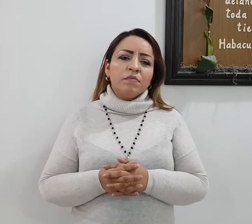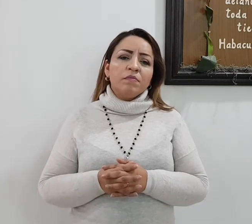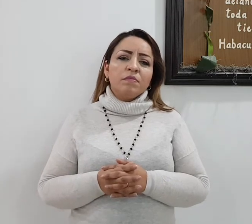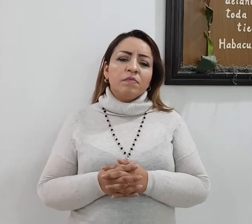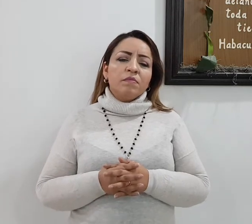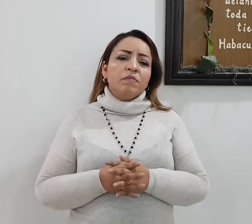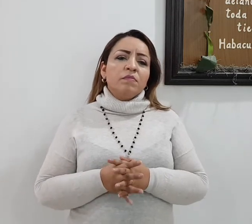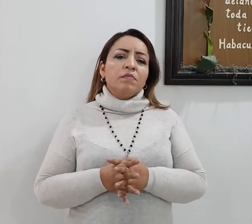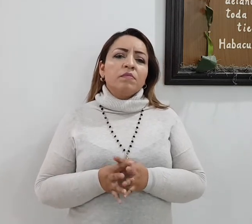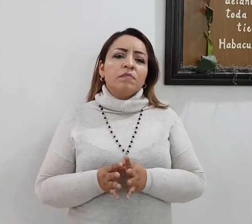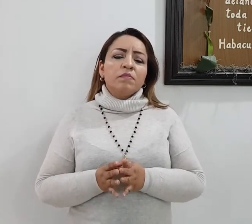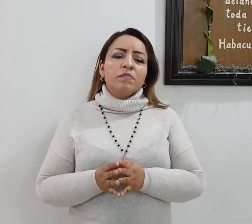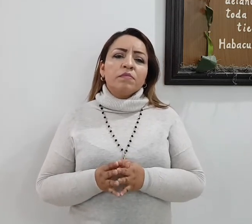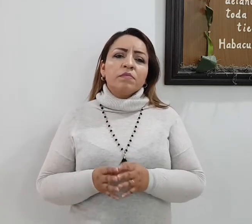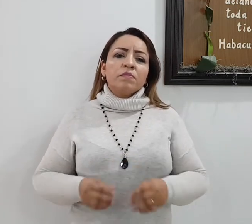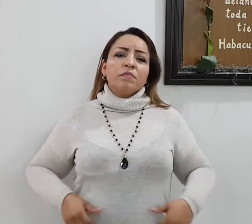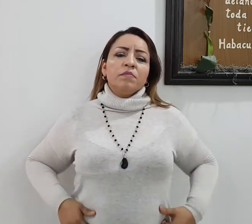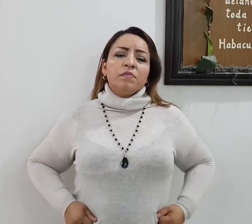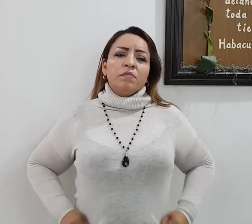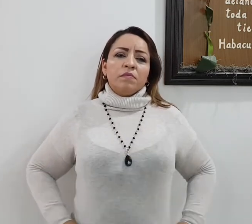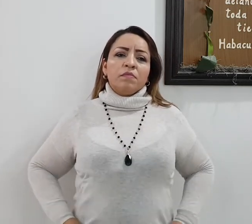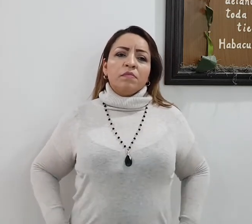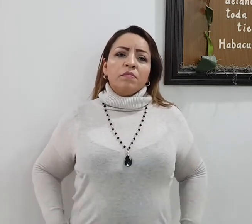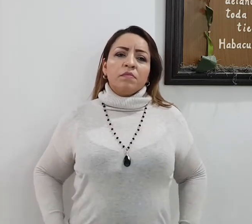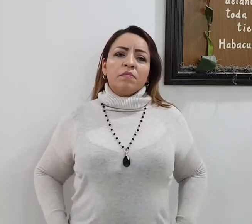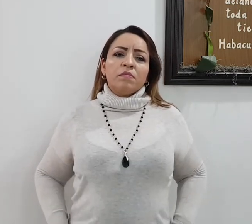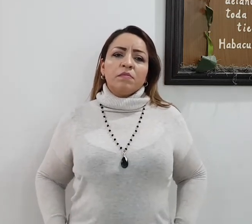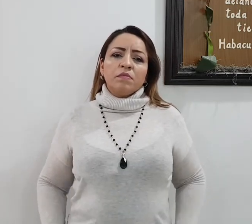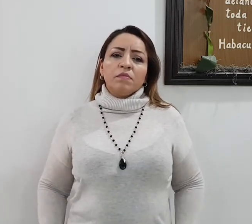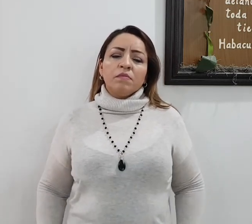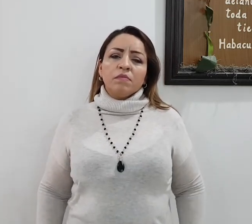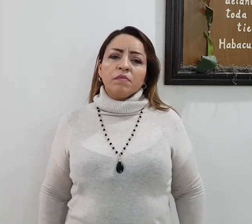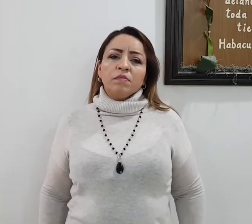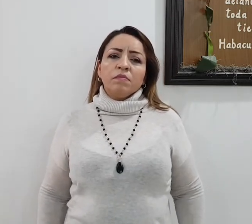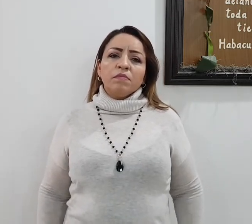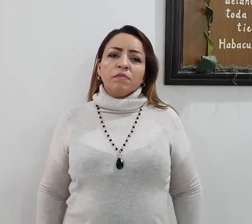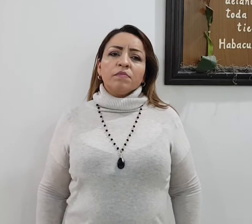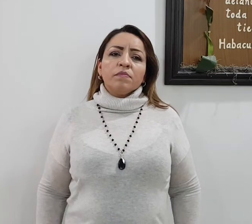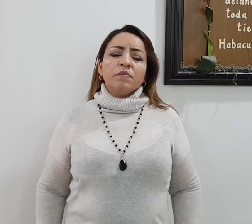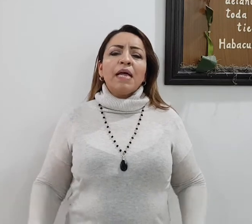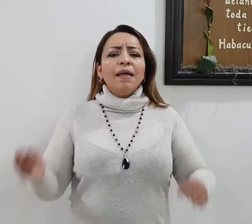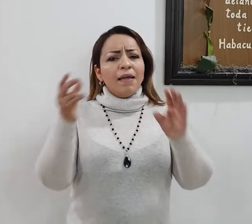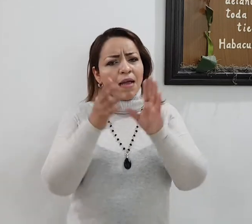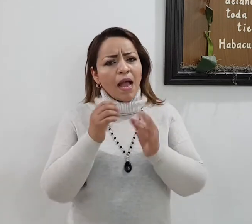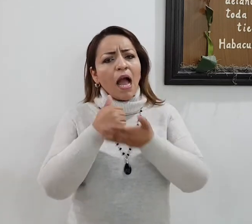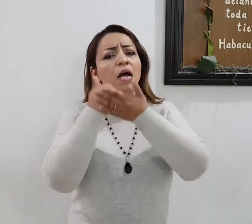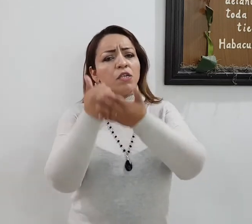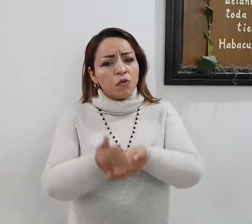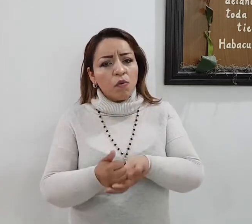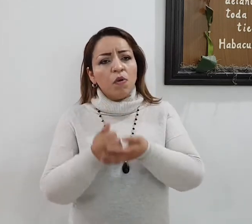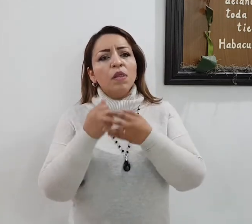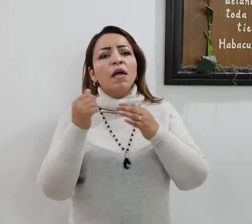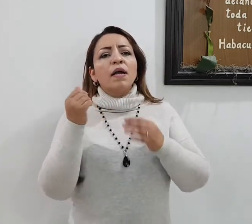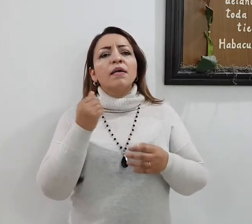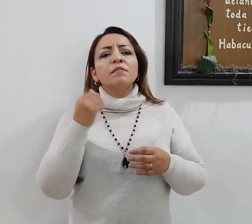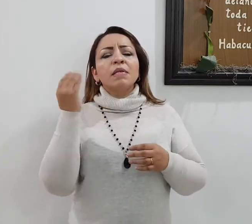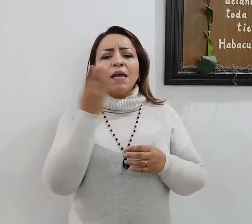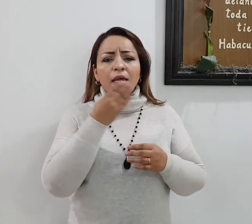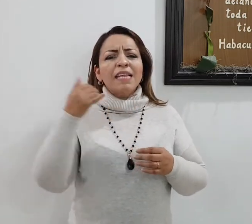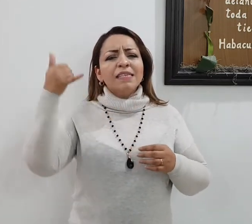siguiente: en enero lee una biografía, en febrero lee un clásico de la literatura, en